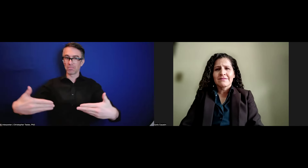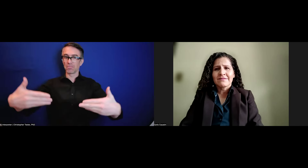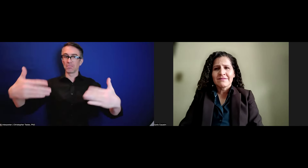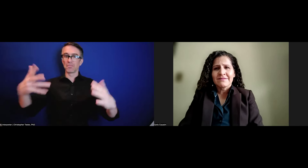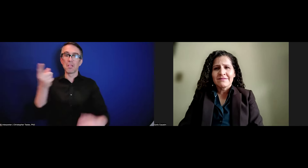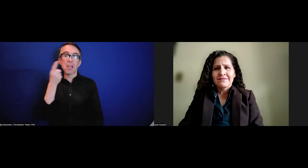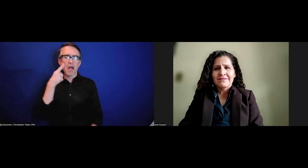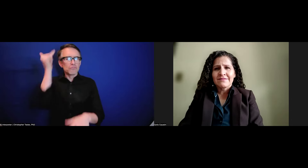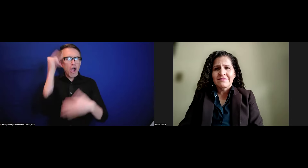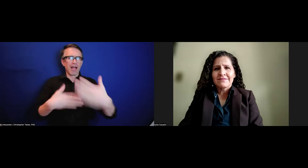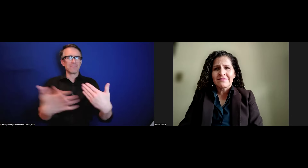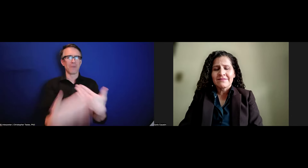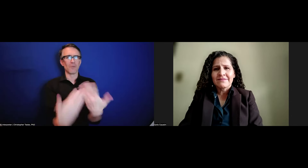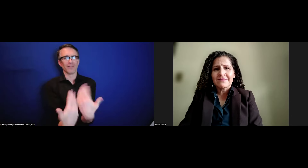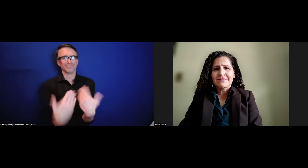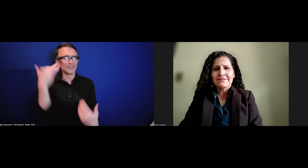Okay.